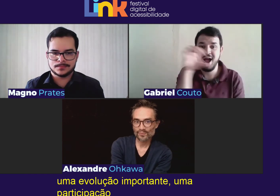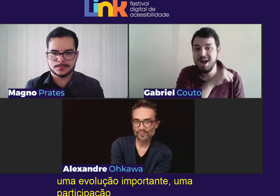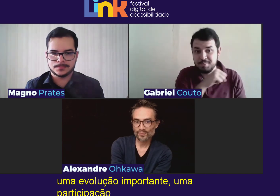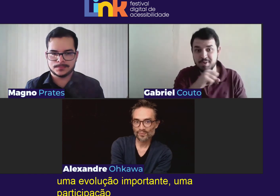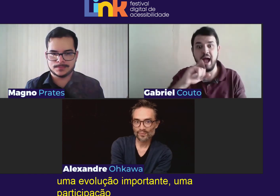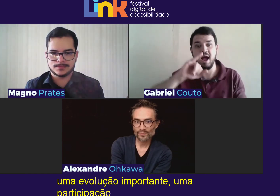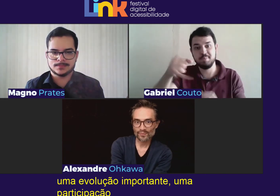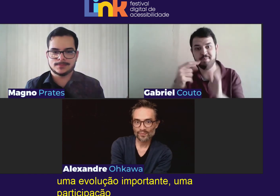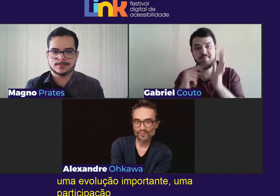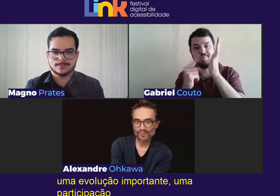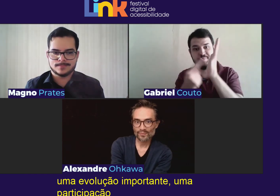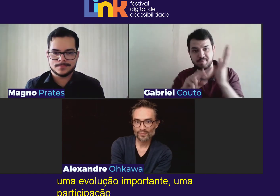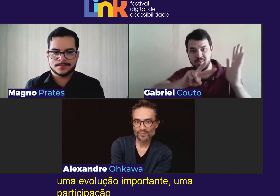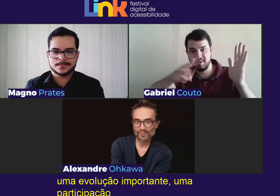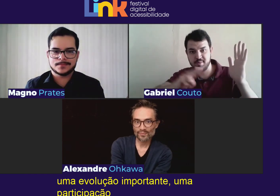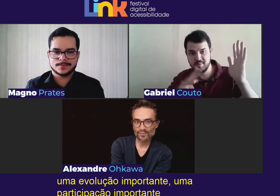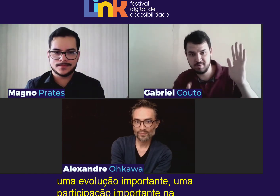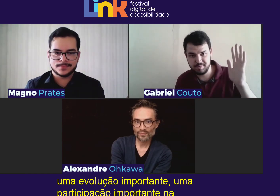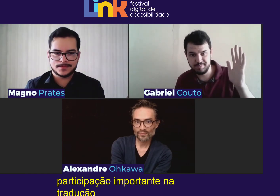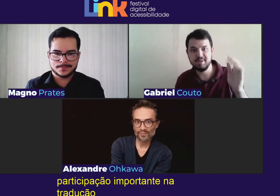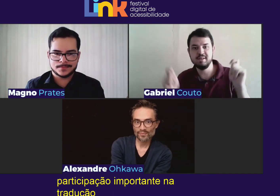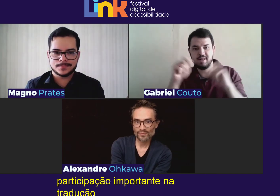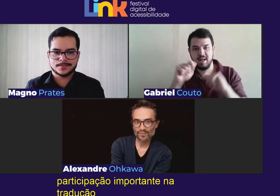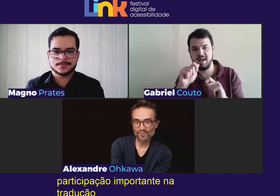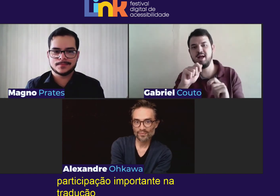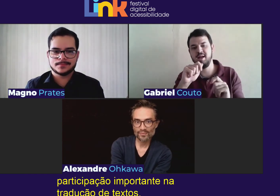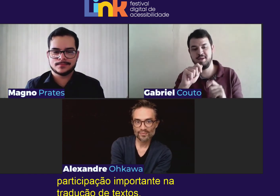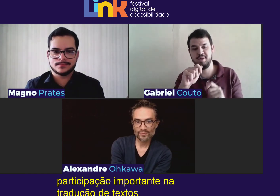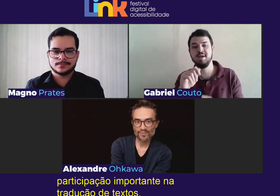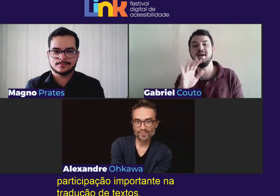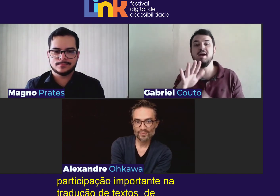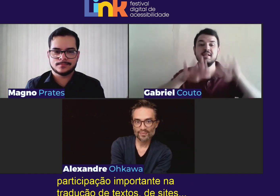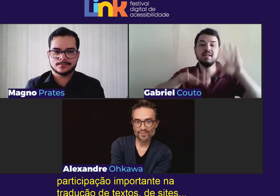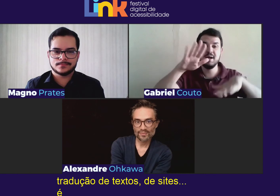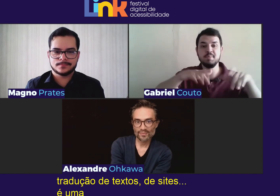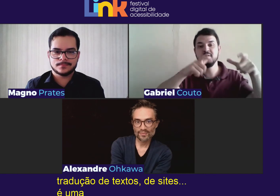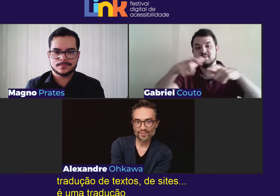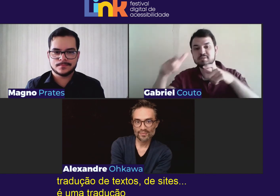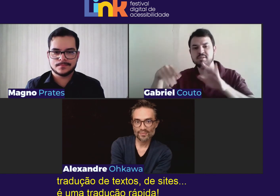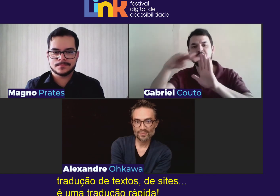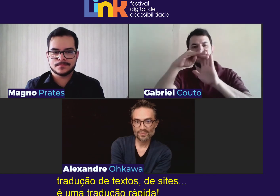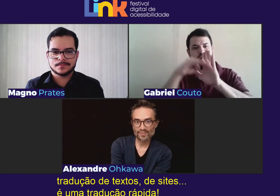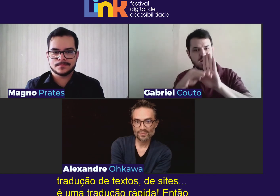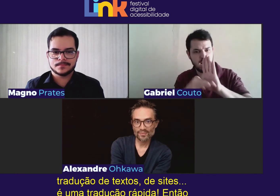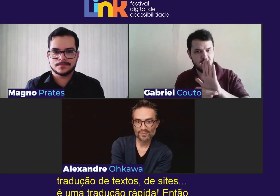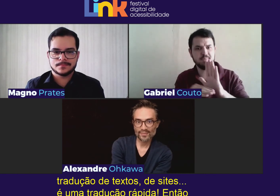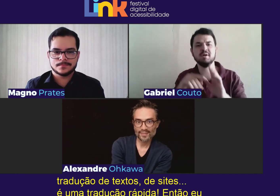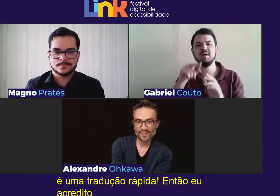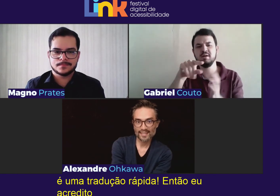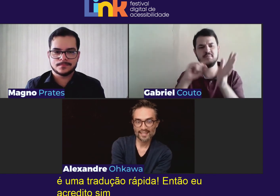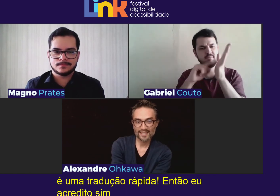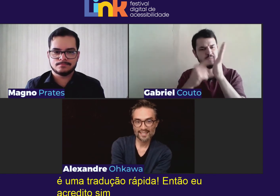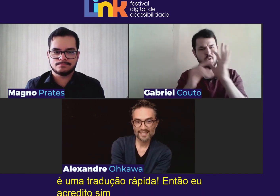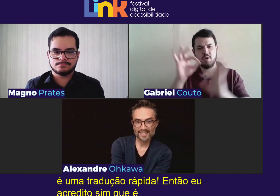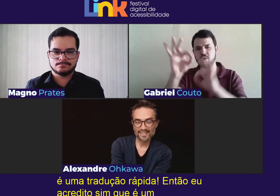sites, é uma tradução rápida, né? Então eu acredito sim que é muito funcional.